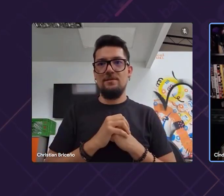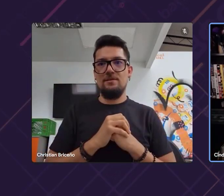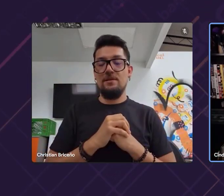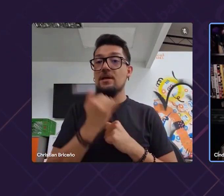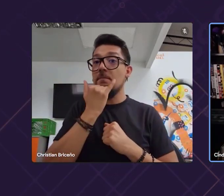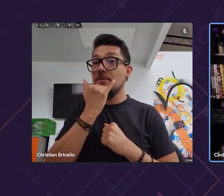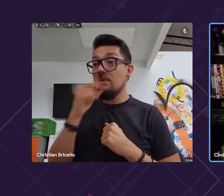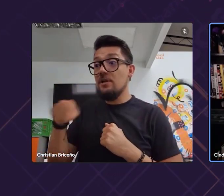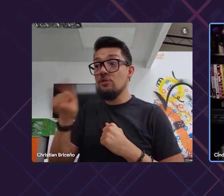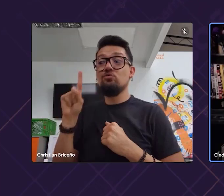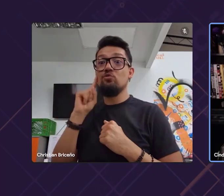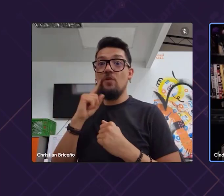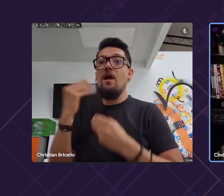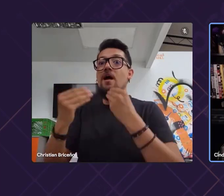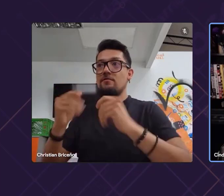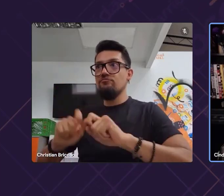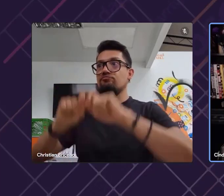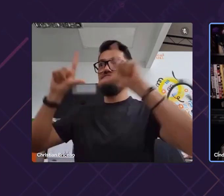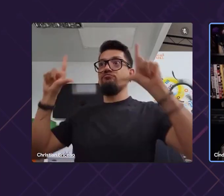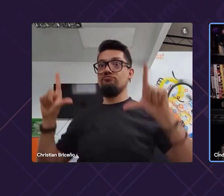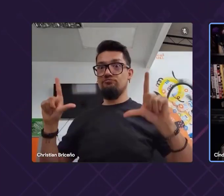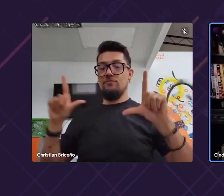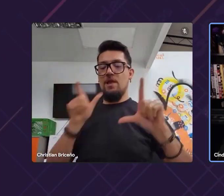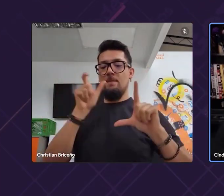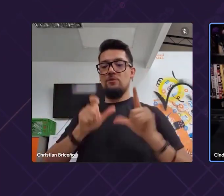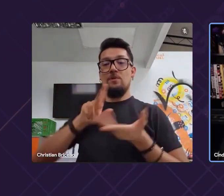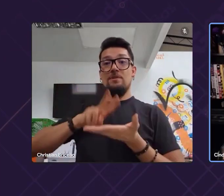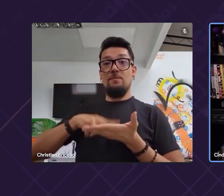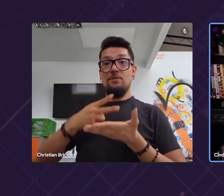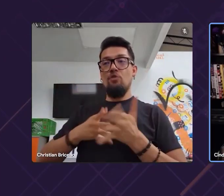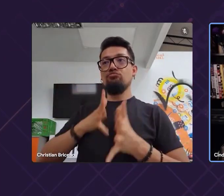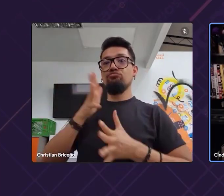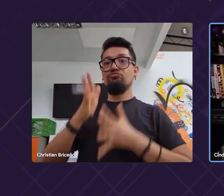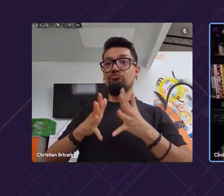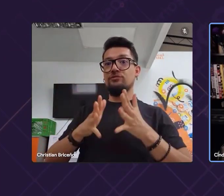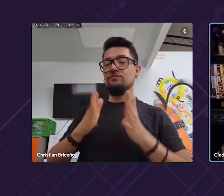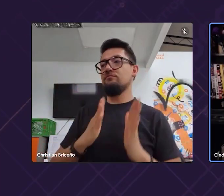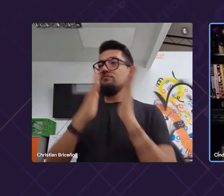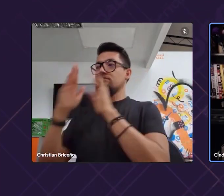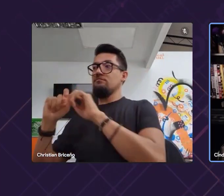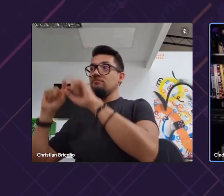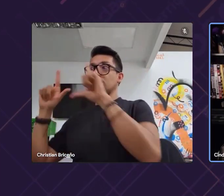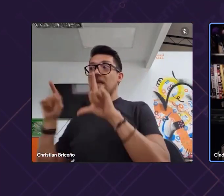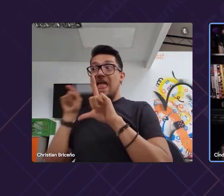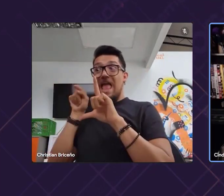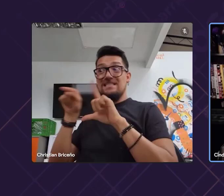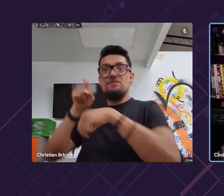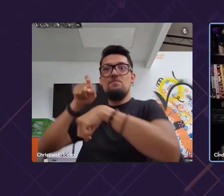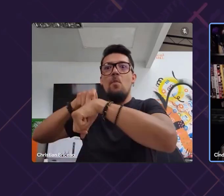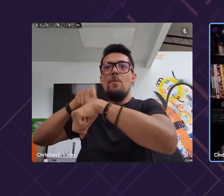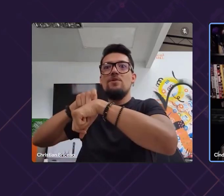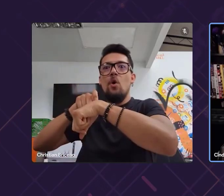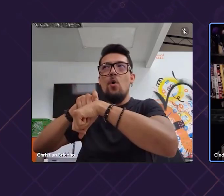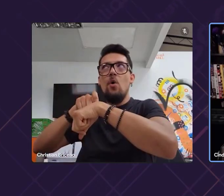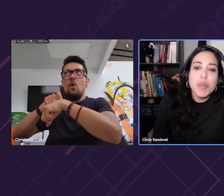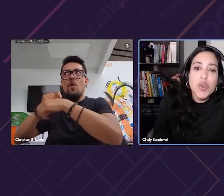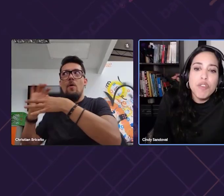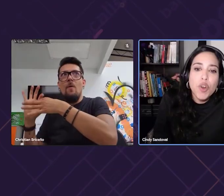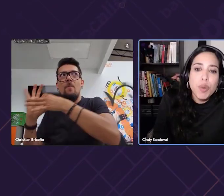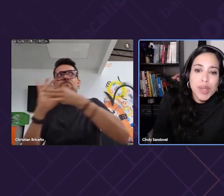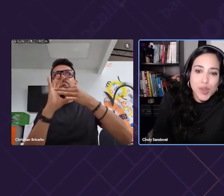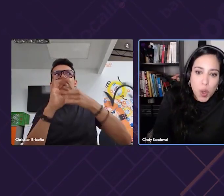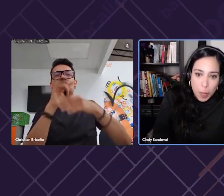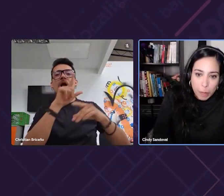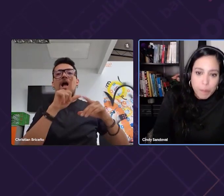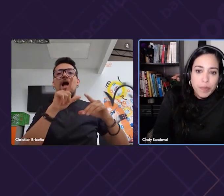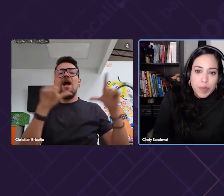son contenidos políticos, pues no pueden salir en canales ni públicos ni privados. Digamos que utilizan las redes sociales para dar ese tipo